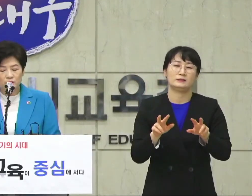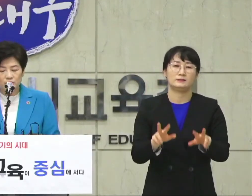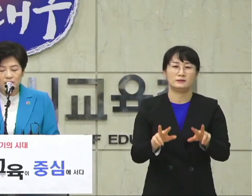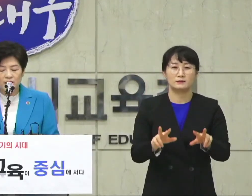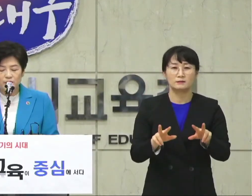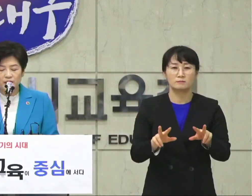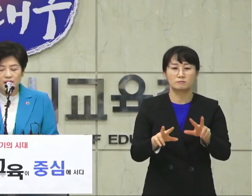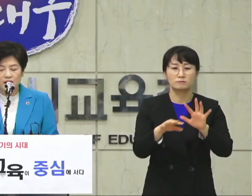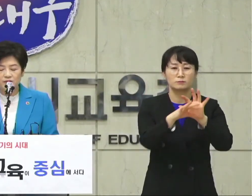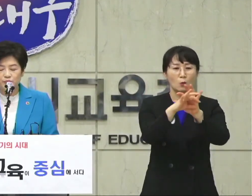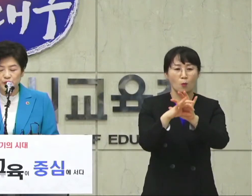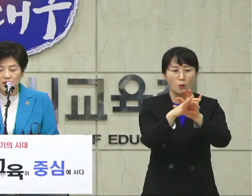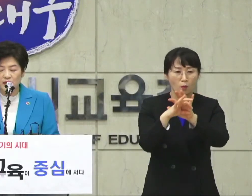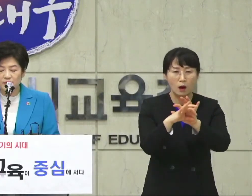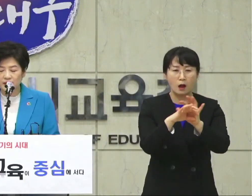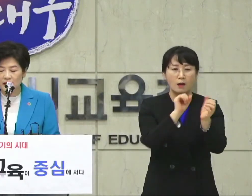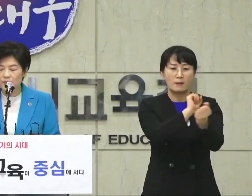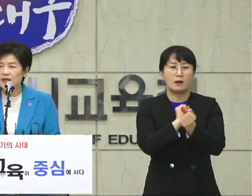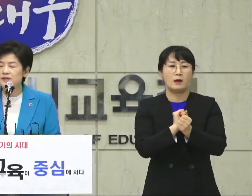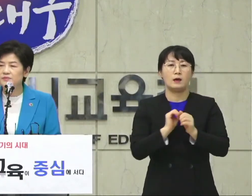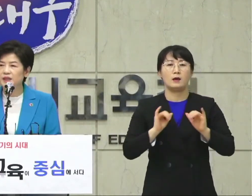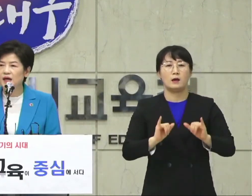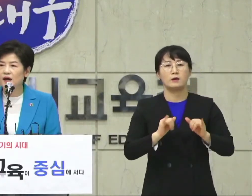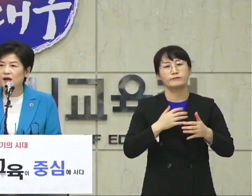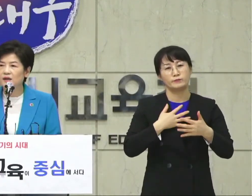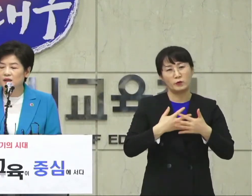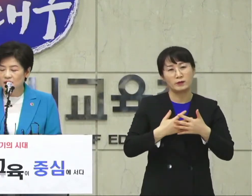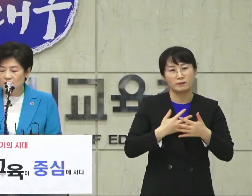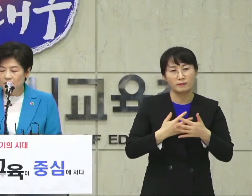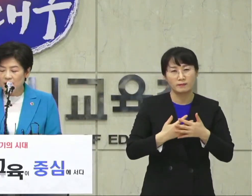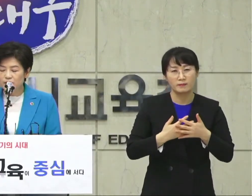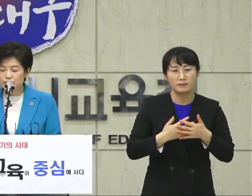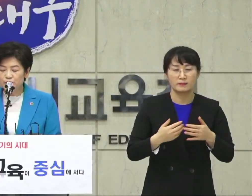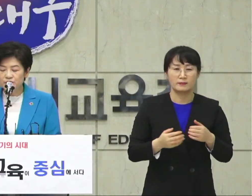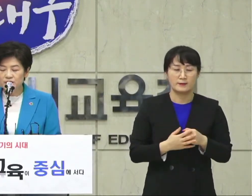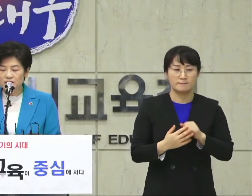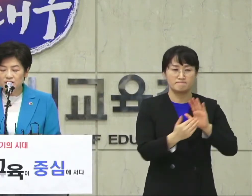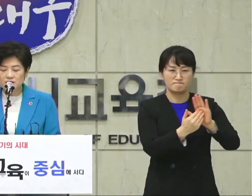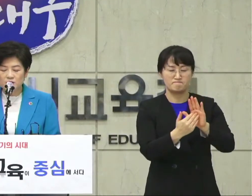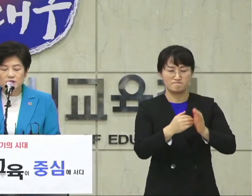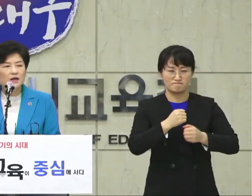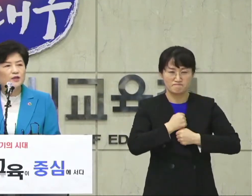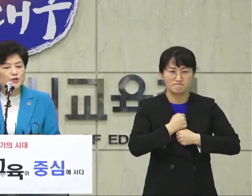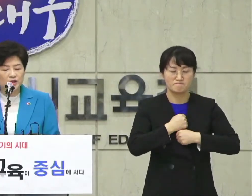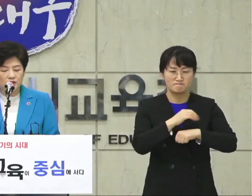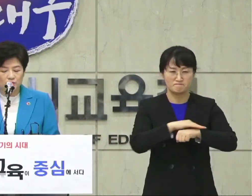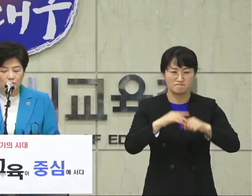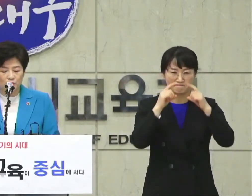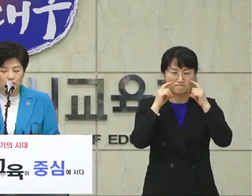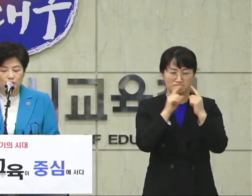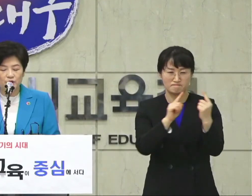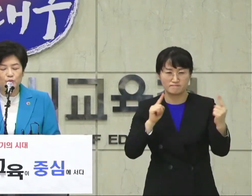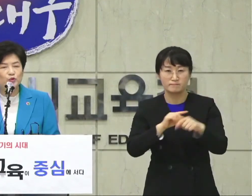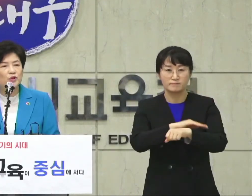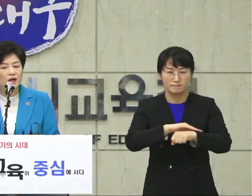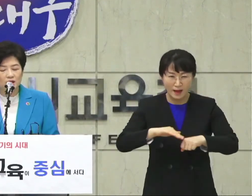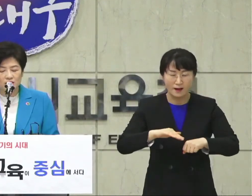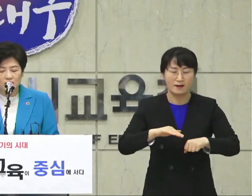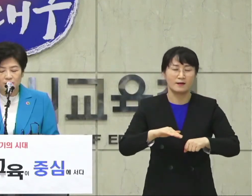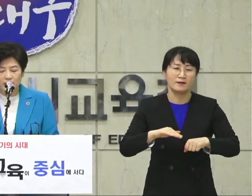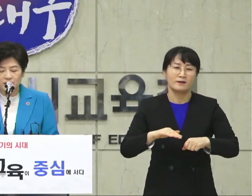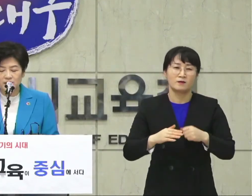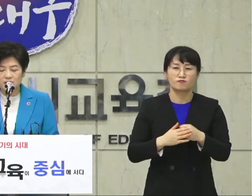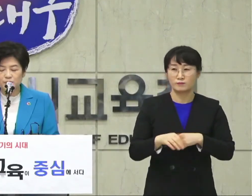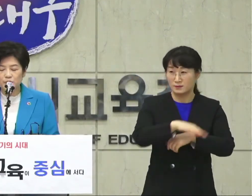여전히 코로나19에 대한 불안감이 남아있습니다. 방역수칙을 철저하게 지키고 우리